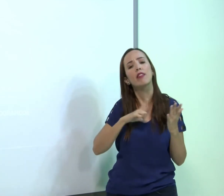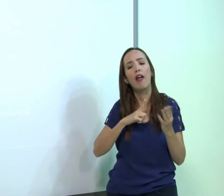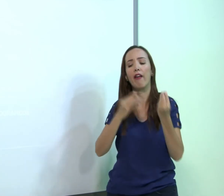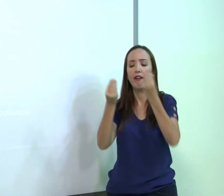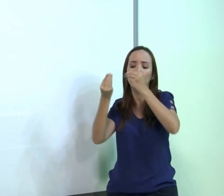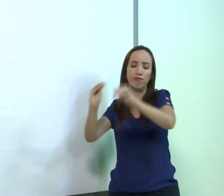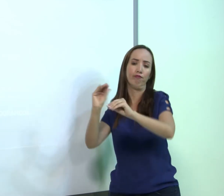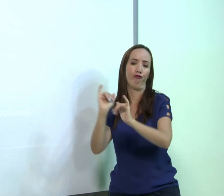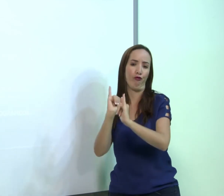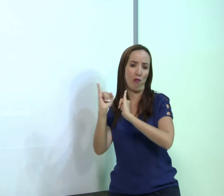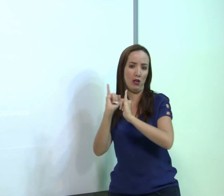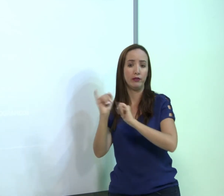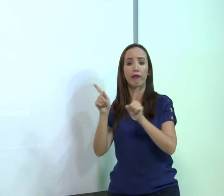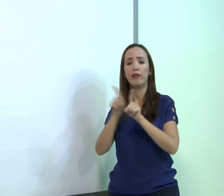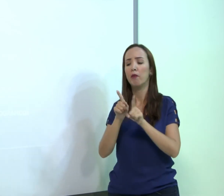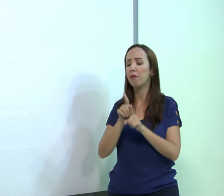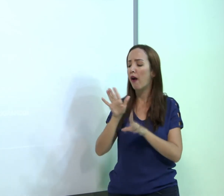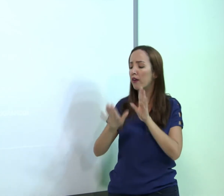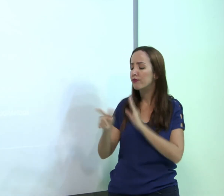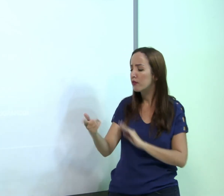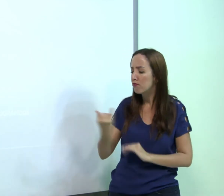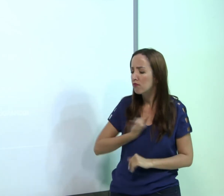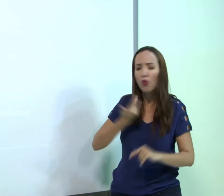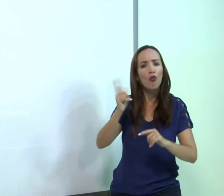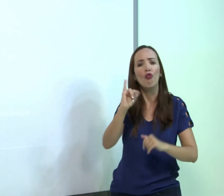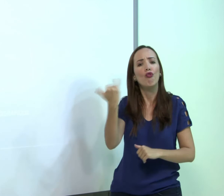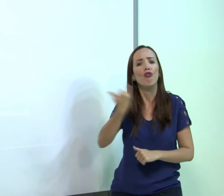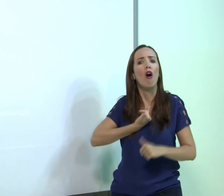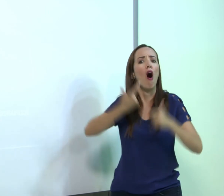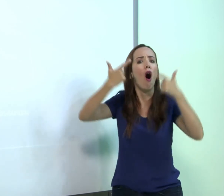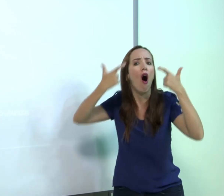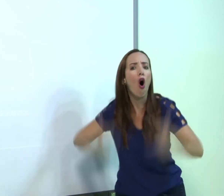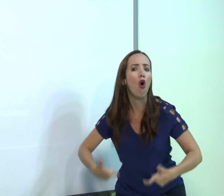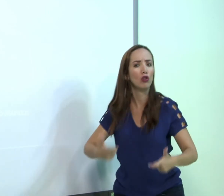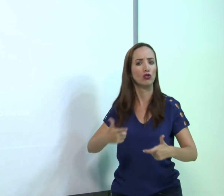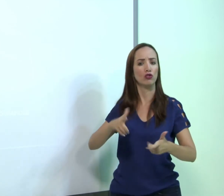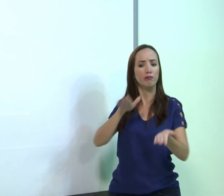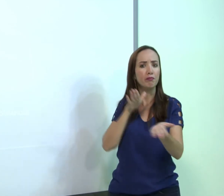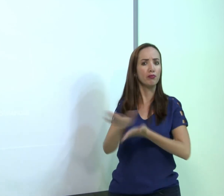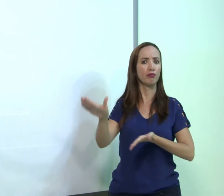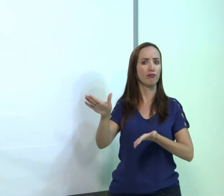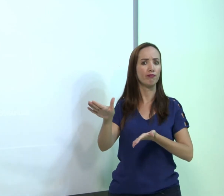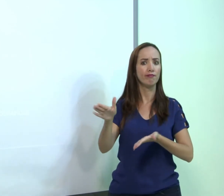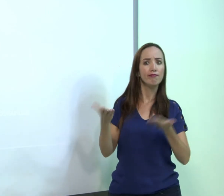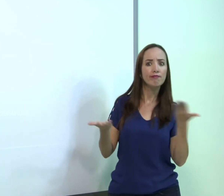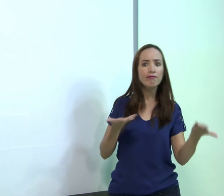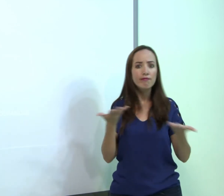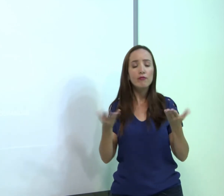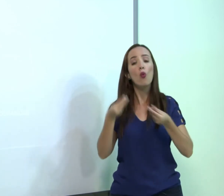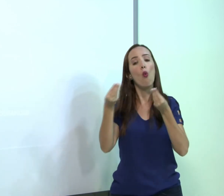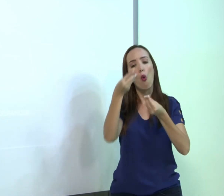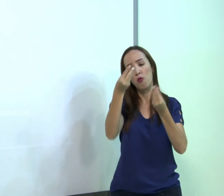editora, lá não tem essa informação do local. Então, como vai se